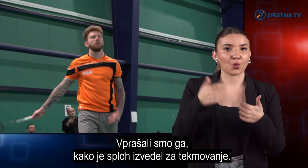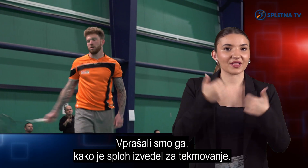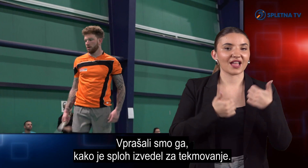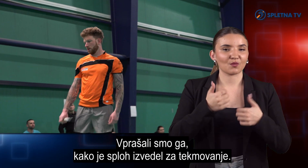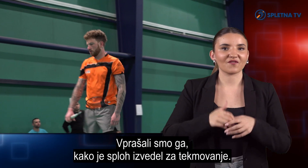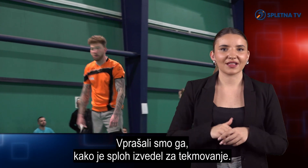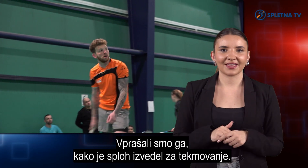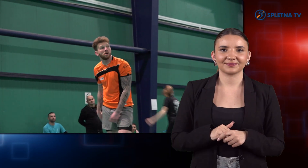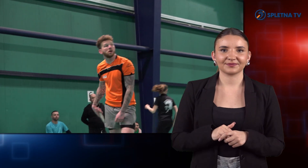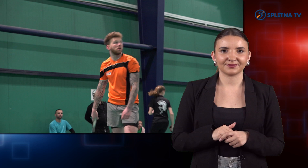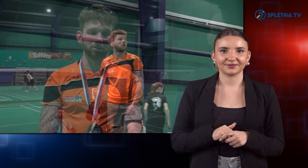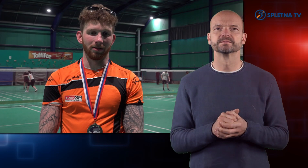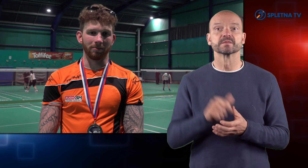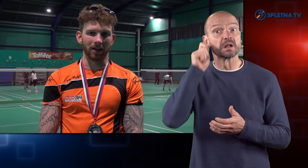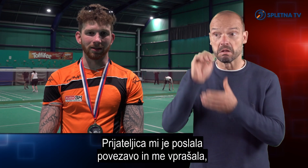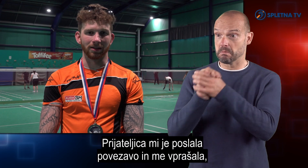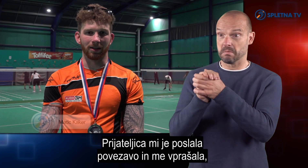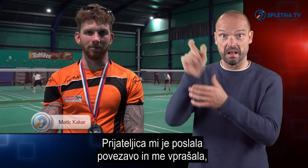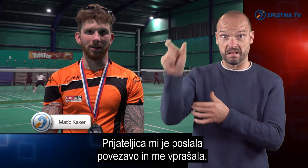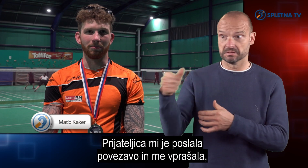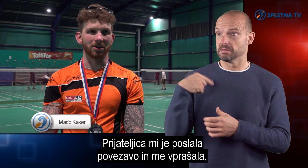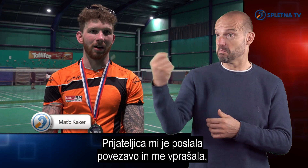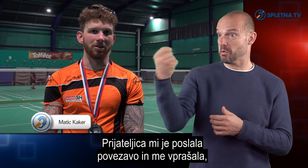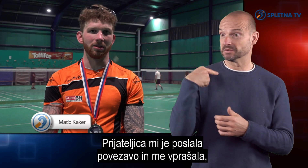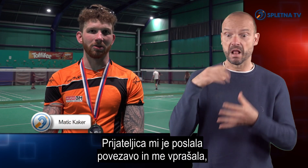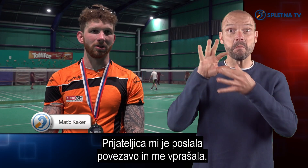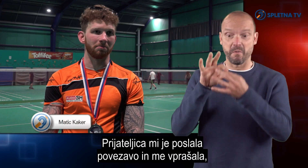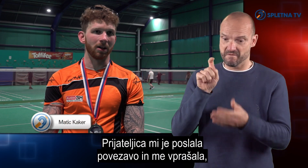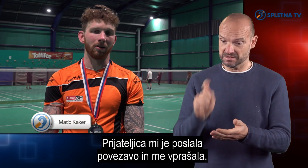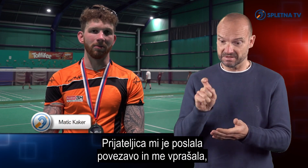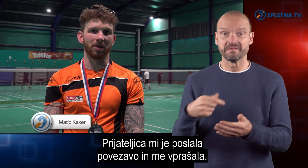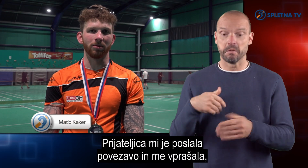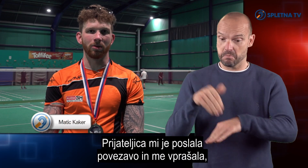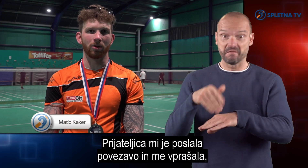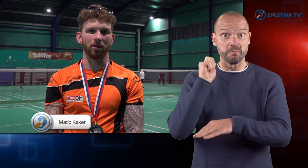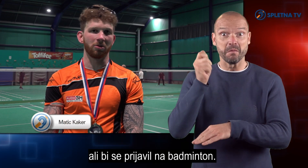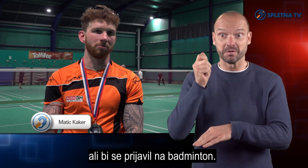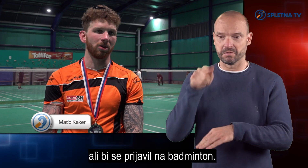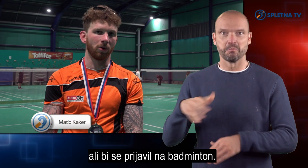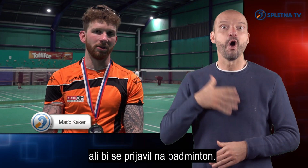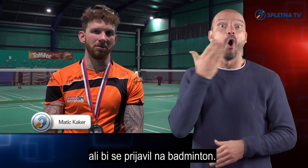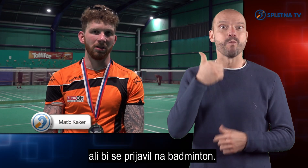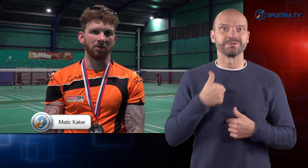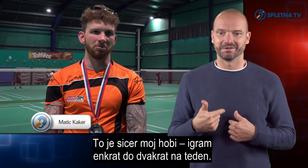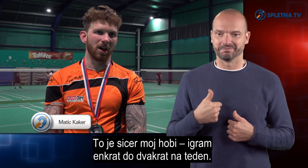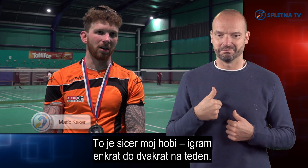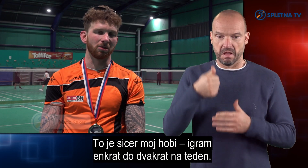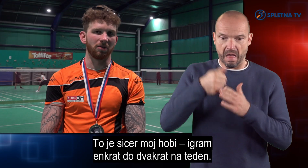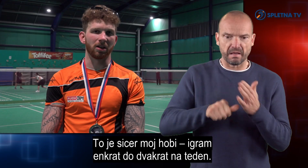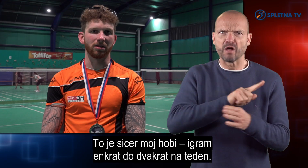izvedel za tekmovanje. Prijateljstva mi je poslala link, ko se prijavil na badminton, ker je kot moj hobi. Enkrat, dvakrat